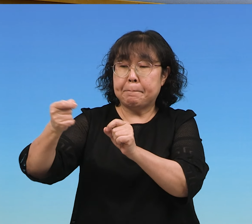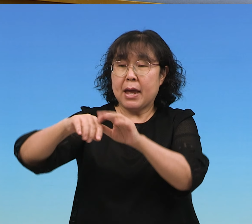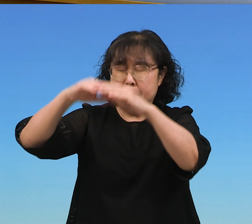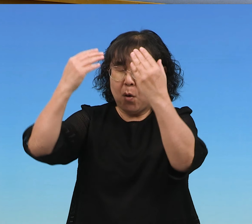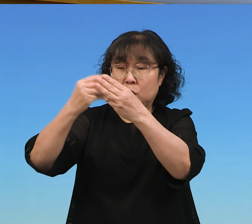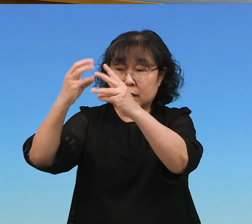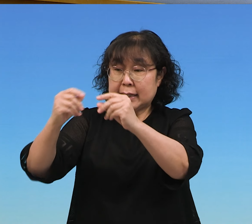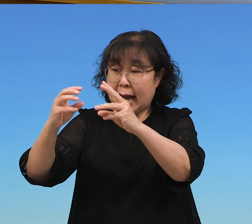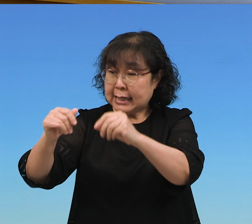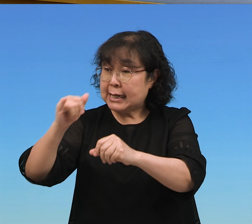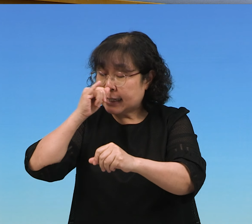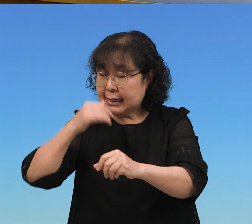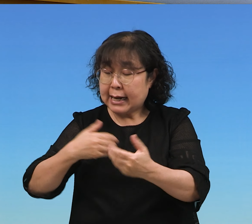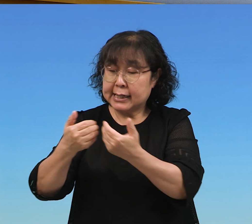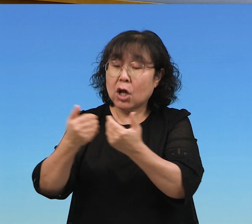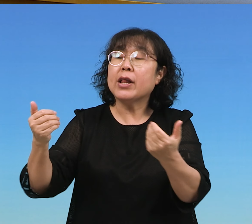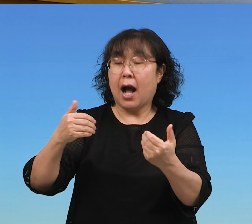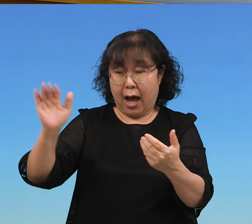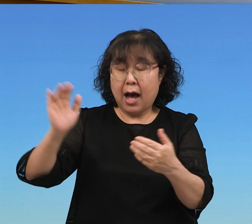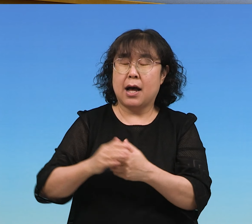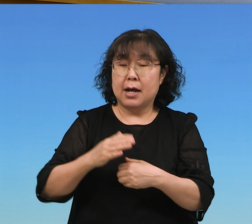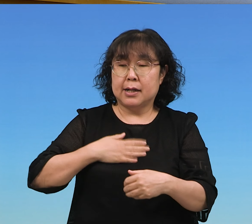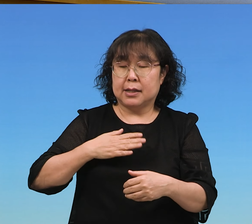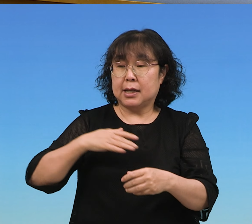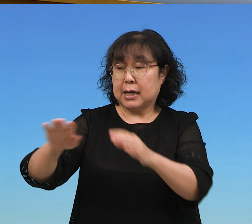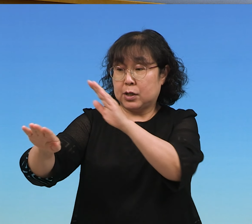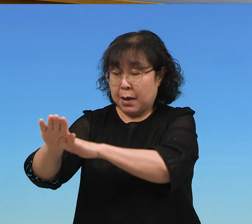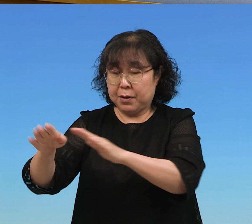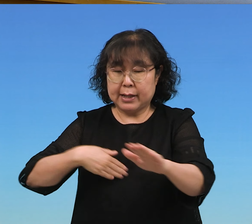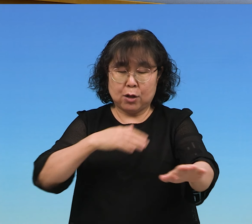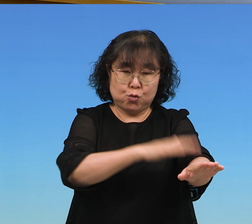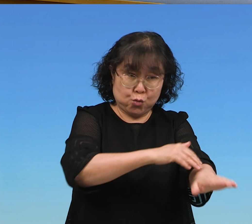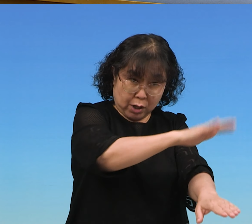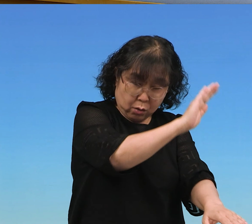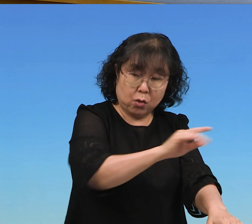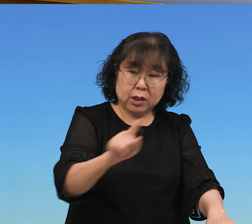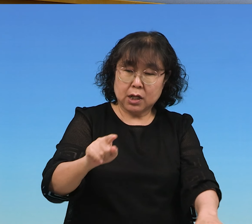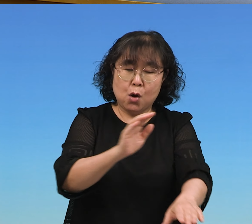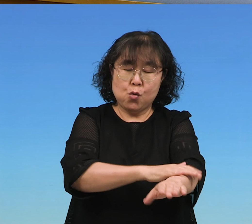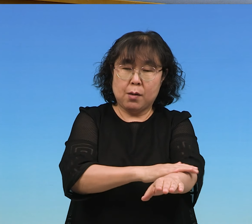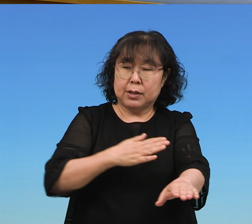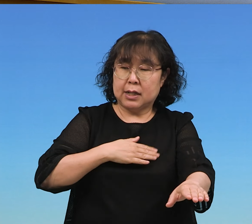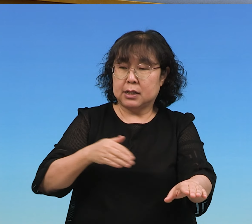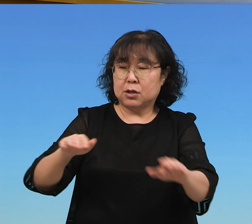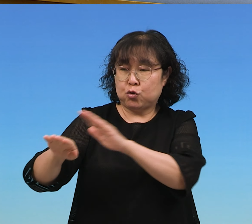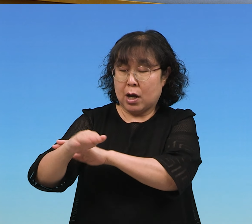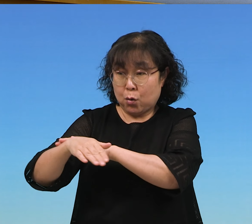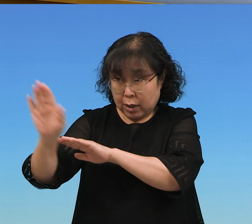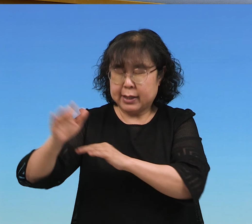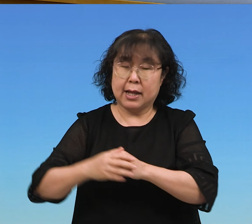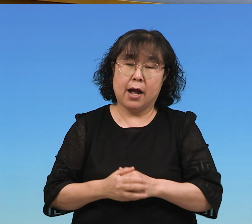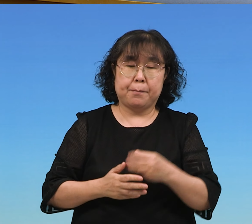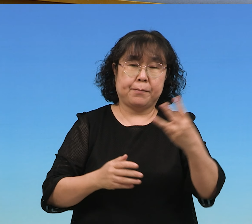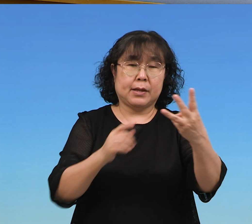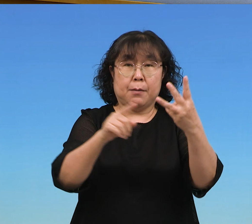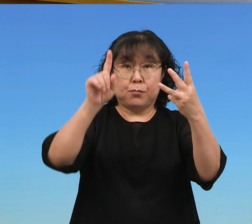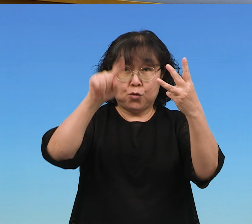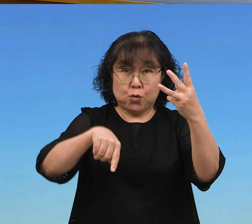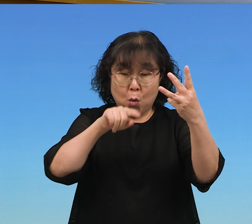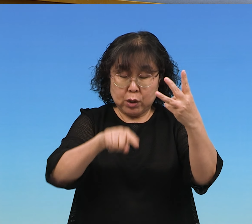9절. 내 앞에 온 땅이 있지 아니하냐? 나를 떠나가라. 내가 좌하면 나는 우하고 내가 우하면 나는